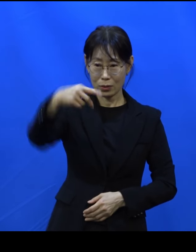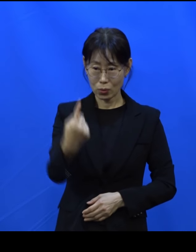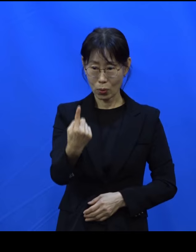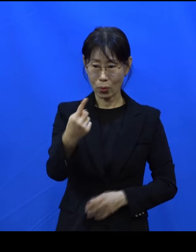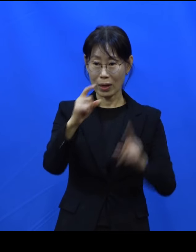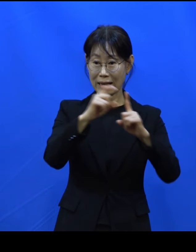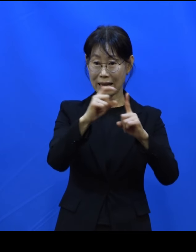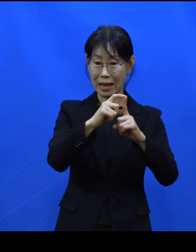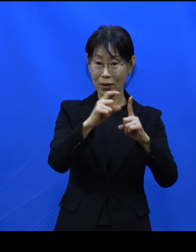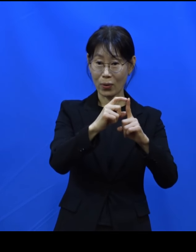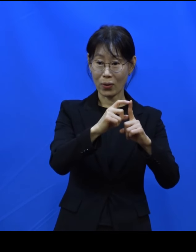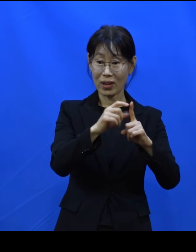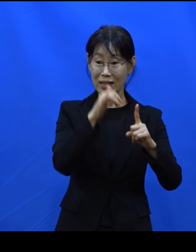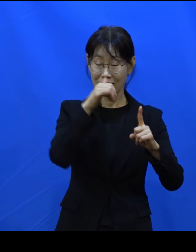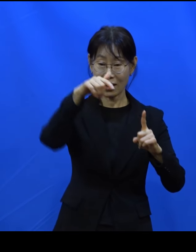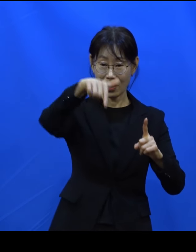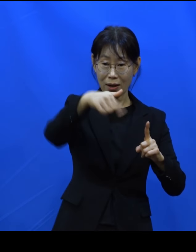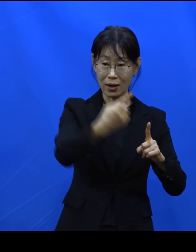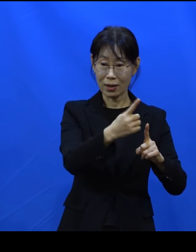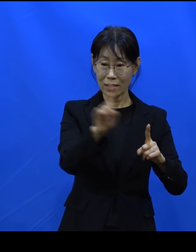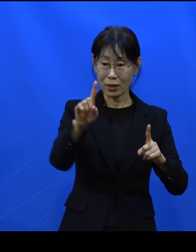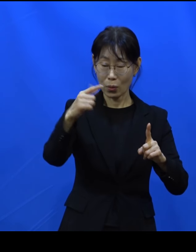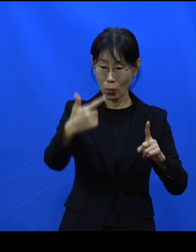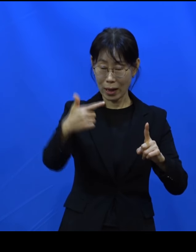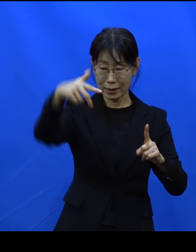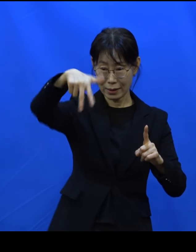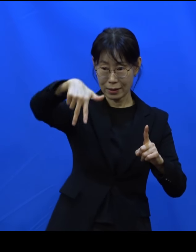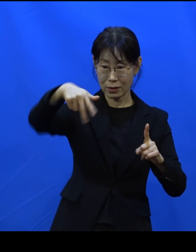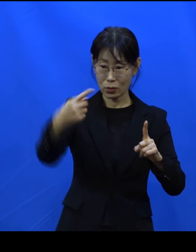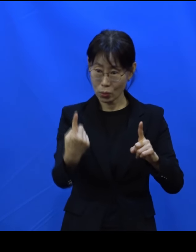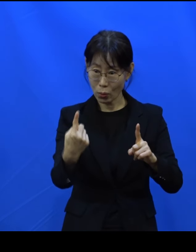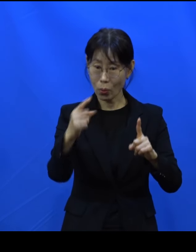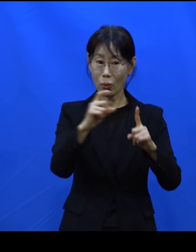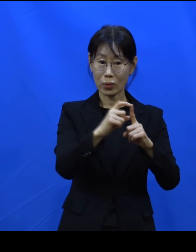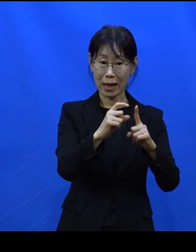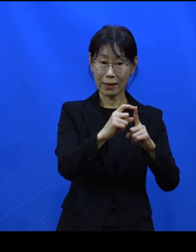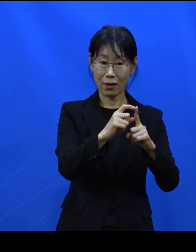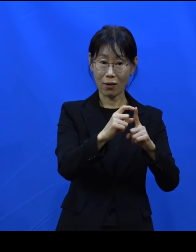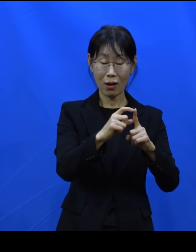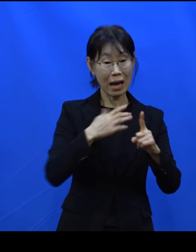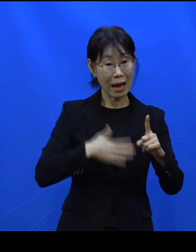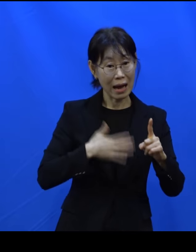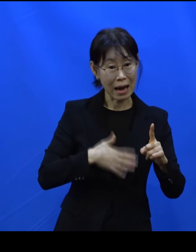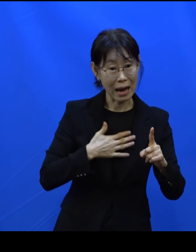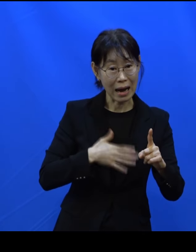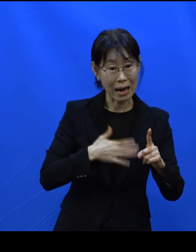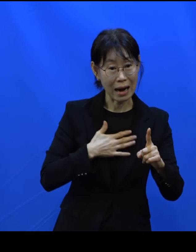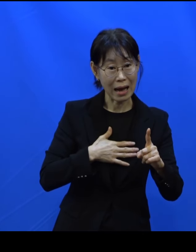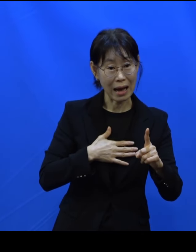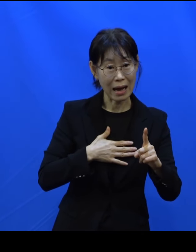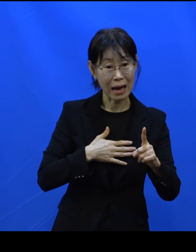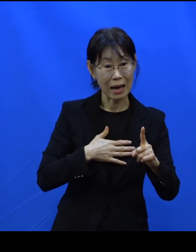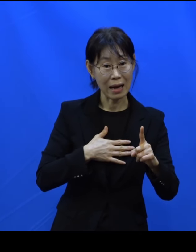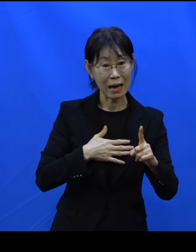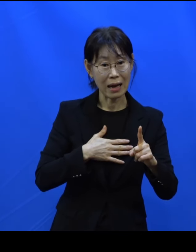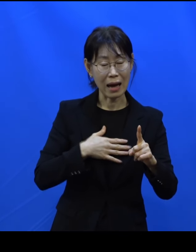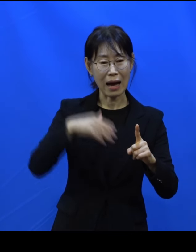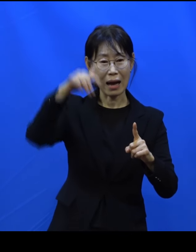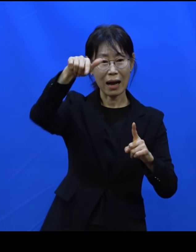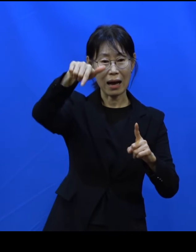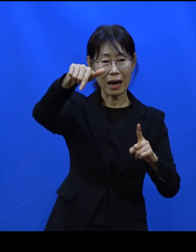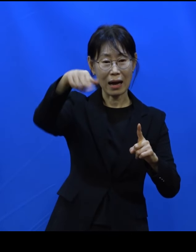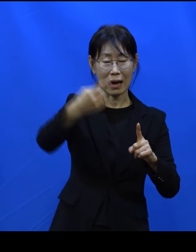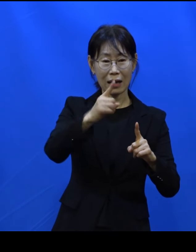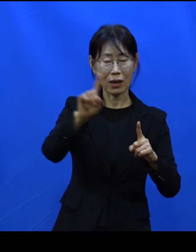참 좋아하는데 관조라는 단어를 기억하세요. 관조가 뭔지 아세요? 주목하는 거예요.